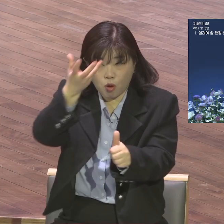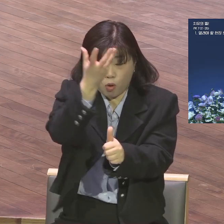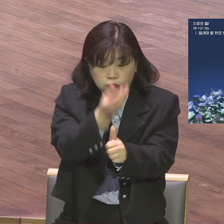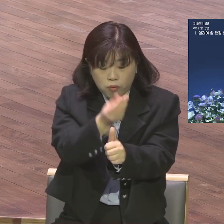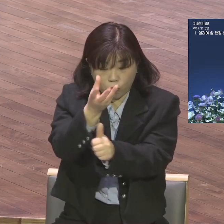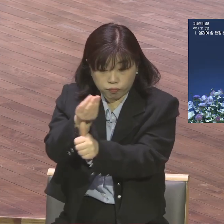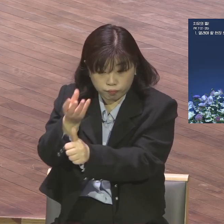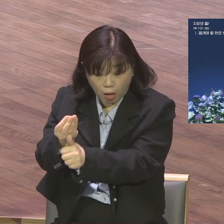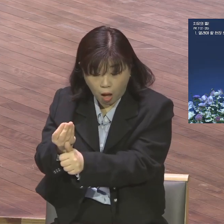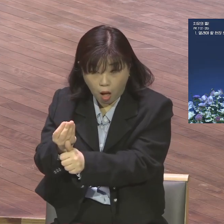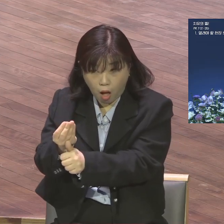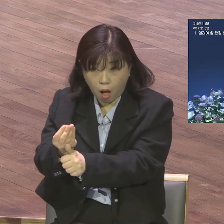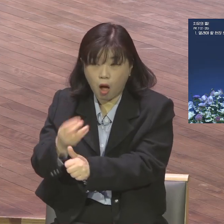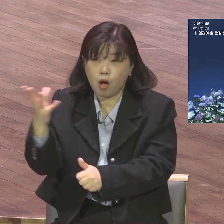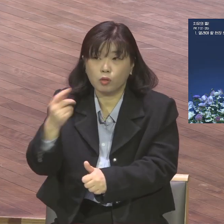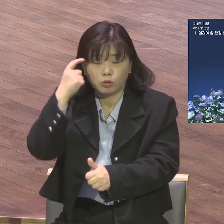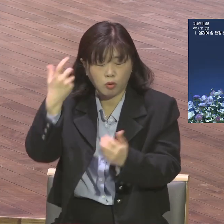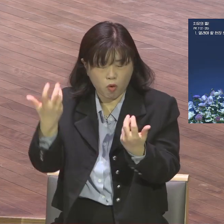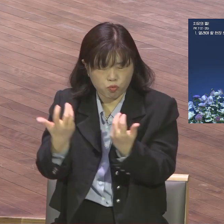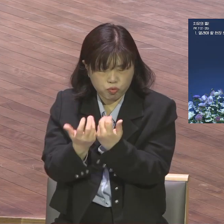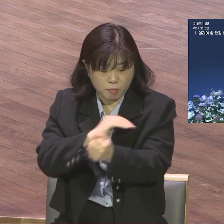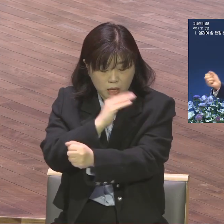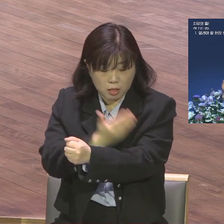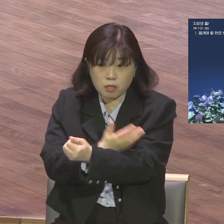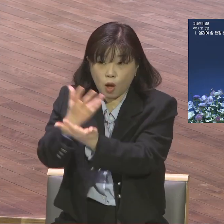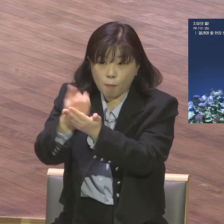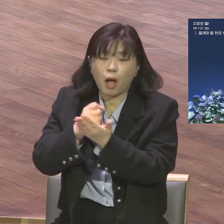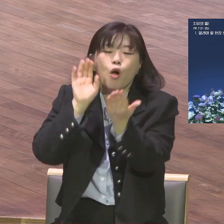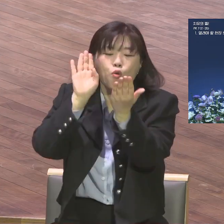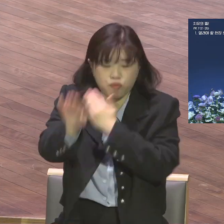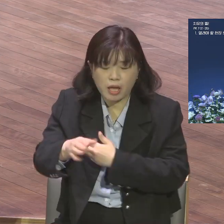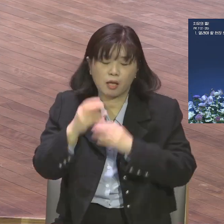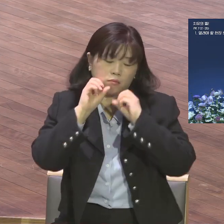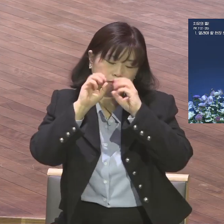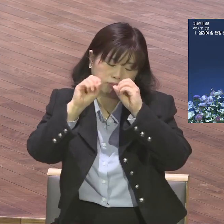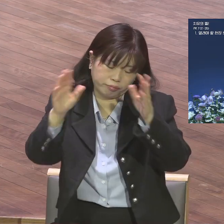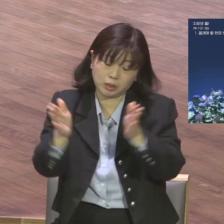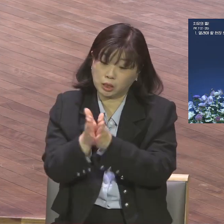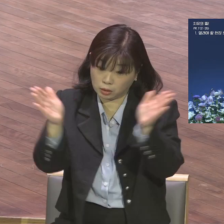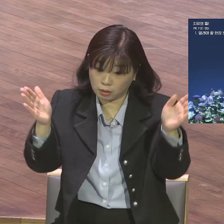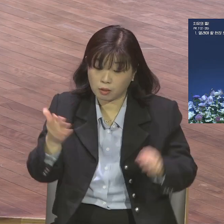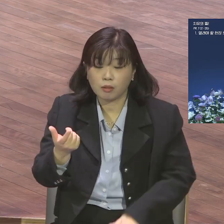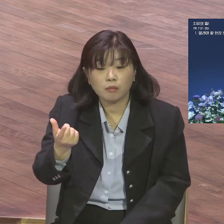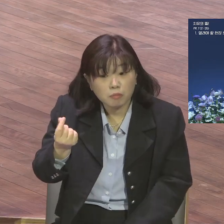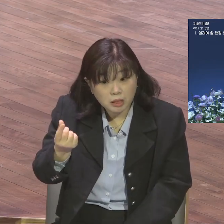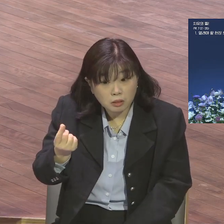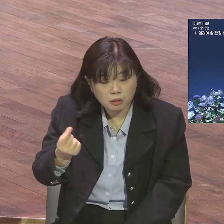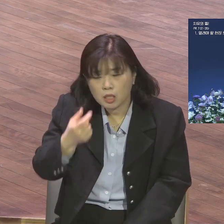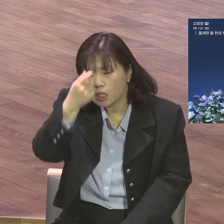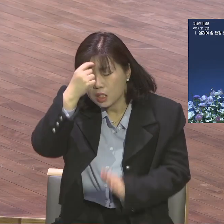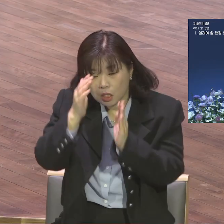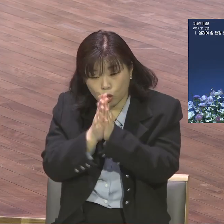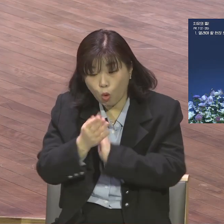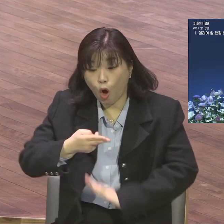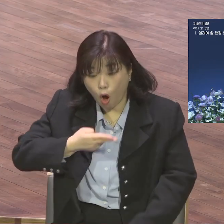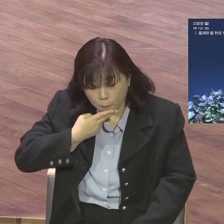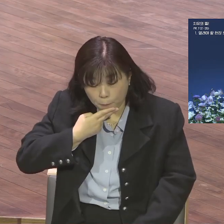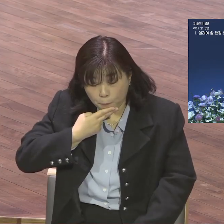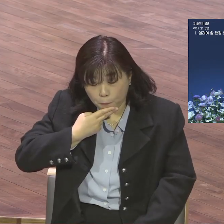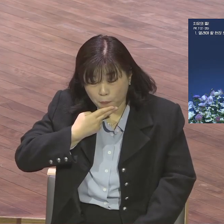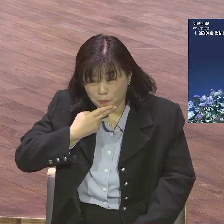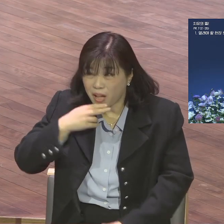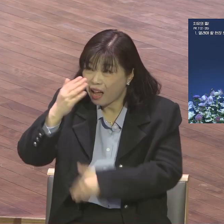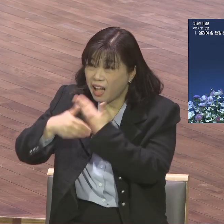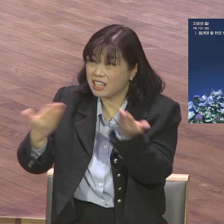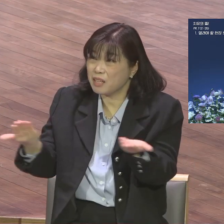베드로에게 능력을 주시니까 능력 있는 사람으로 쓰임 받는 거예요. 기도 없는 사역은요 한계가 있어요.